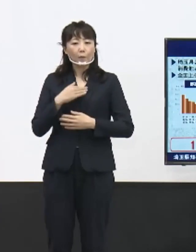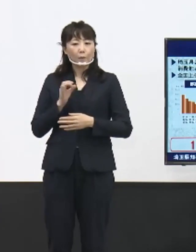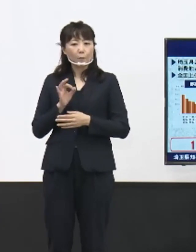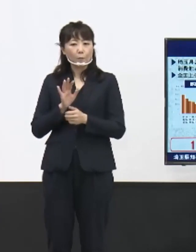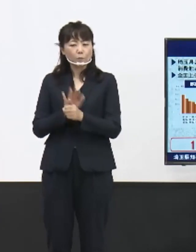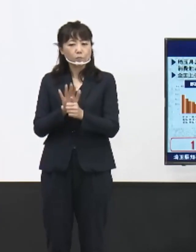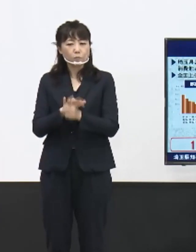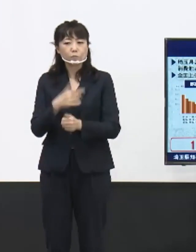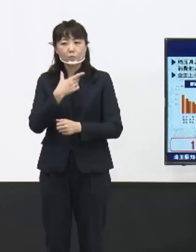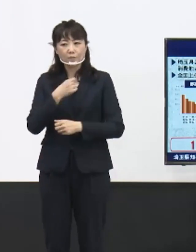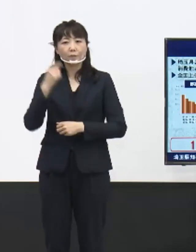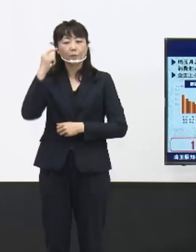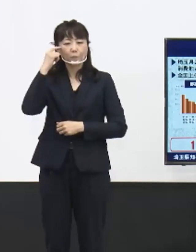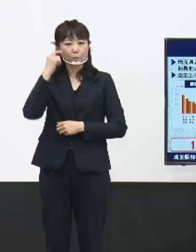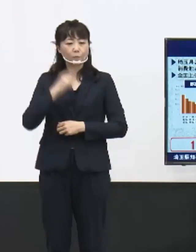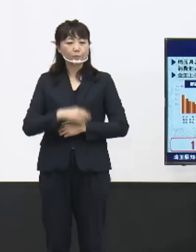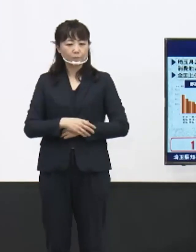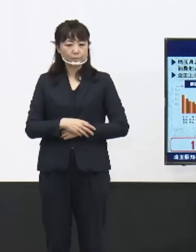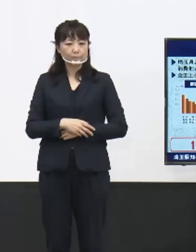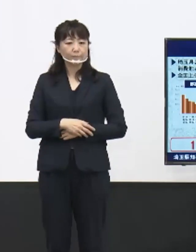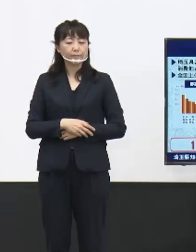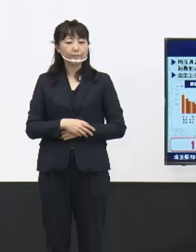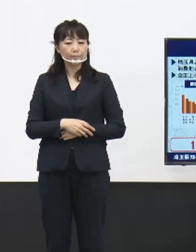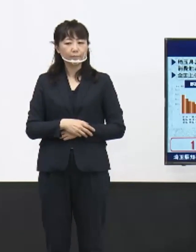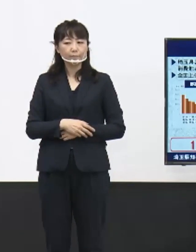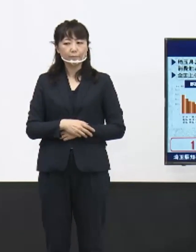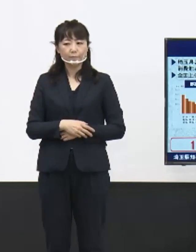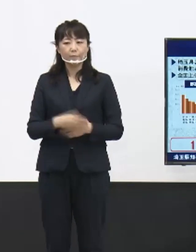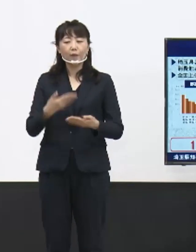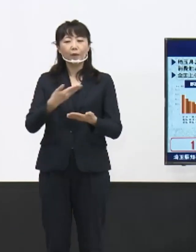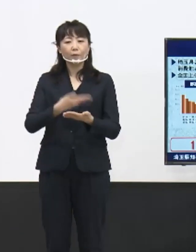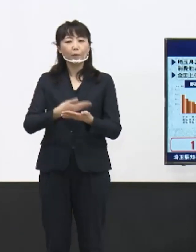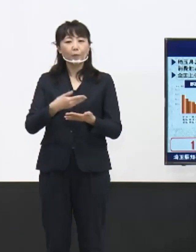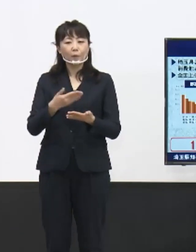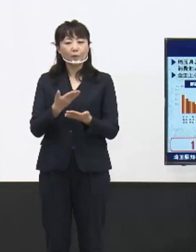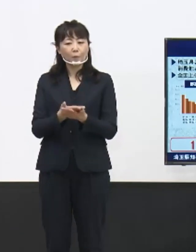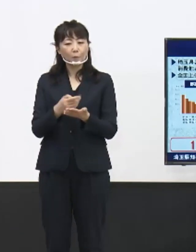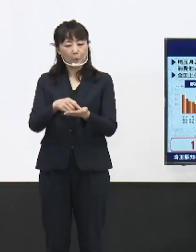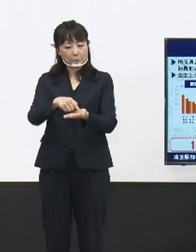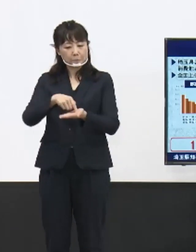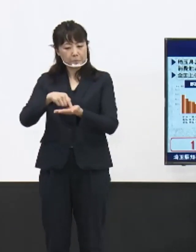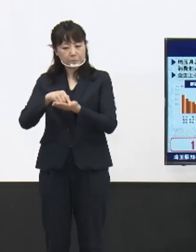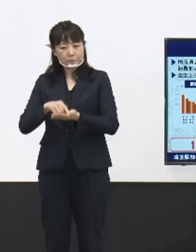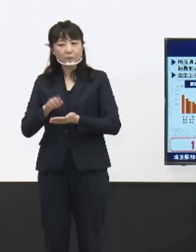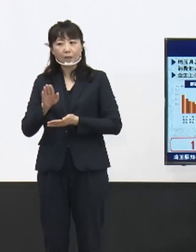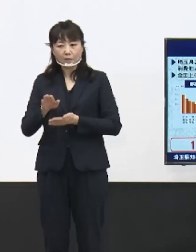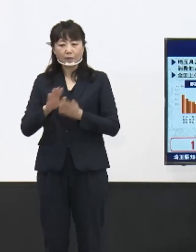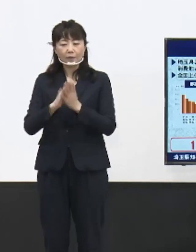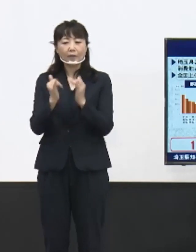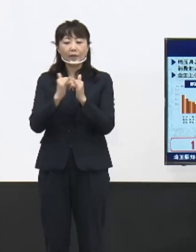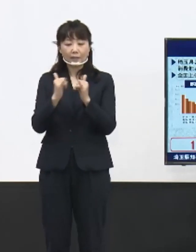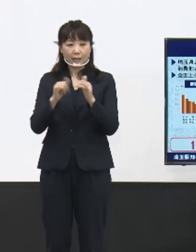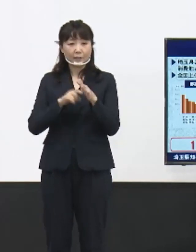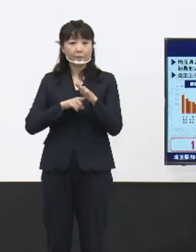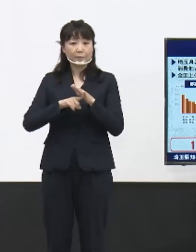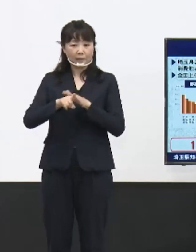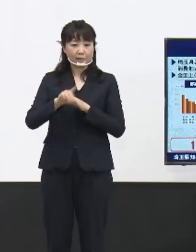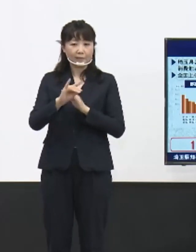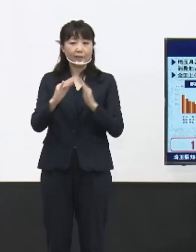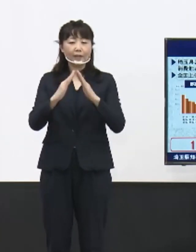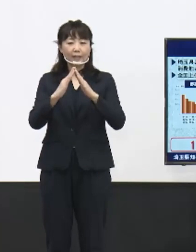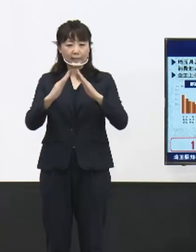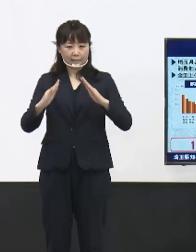は議会などからも複数要望がありましたが、県民を代表する議会の多